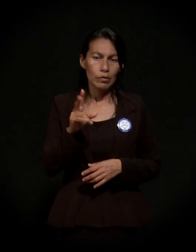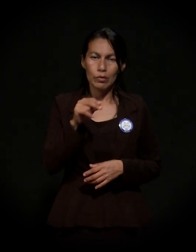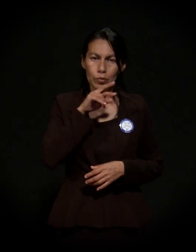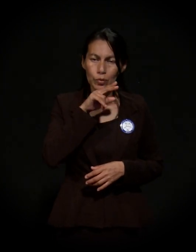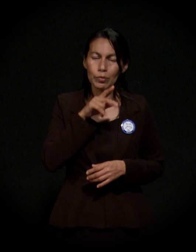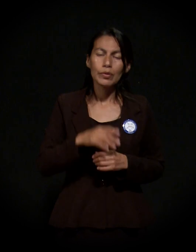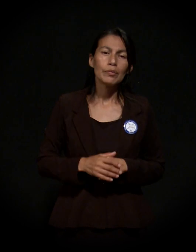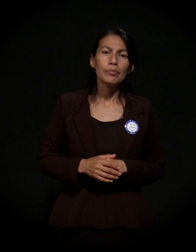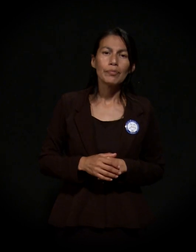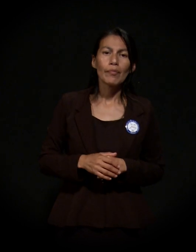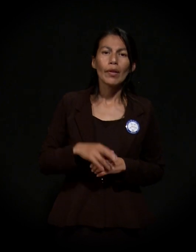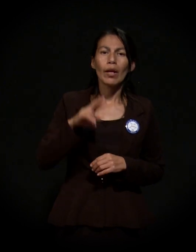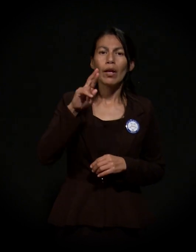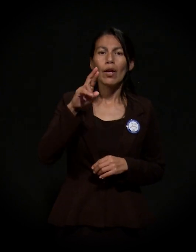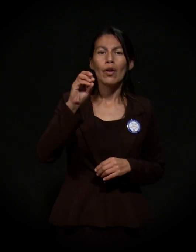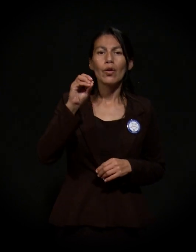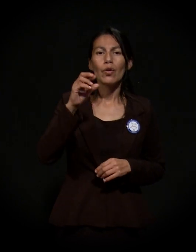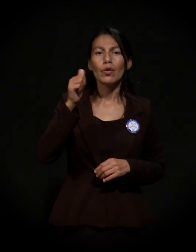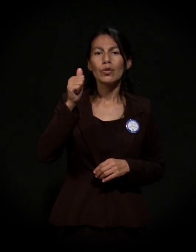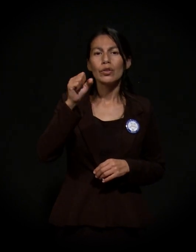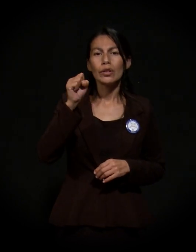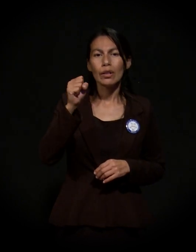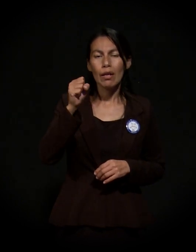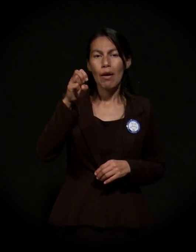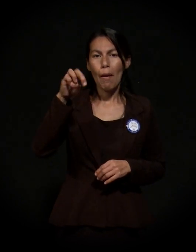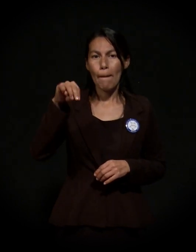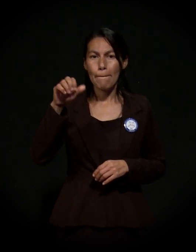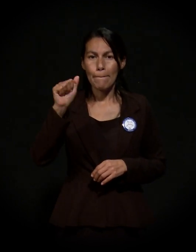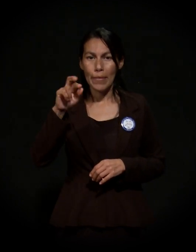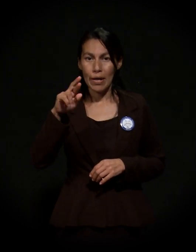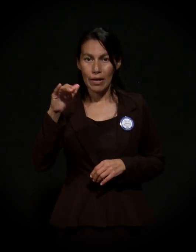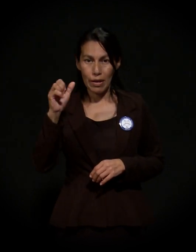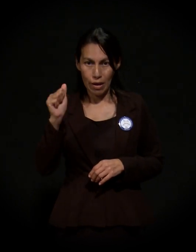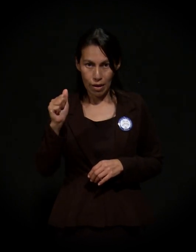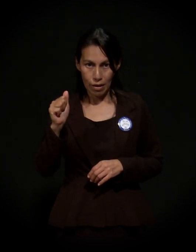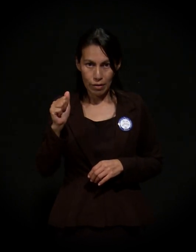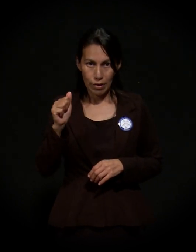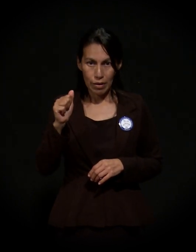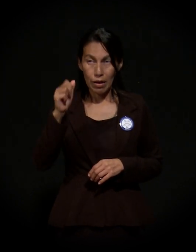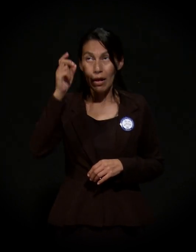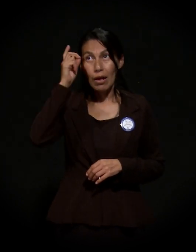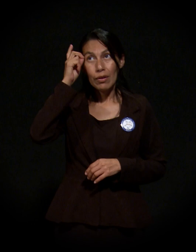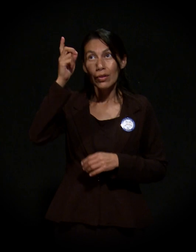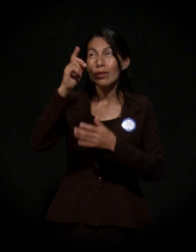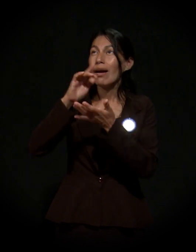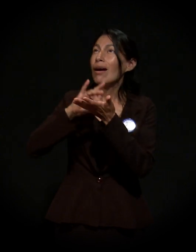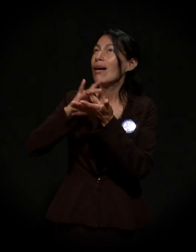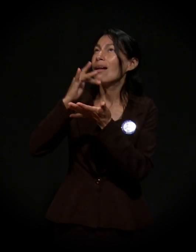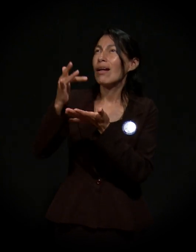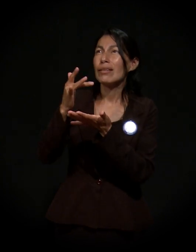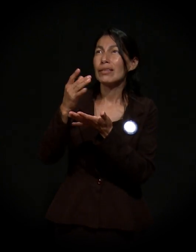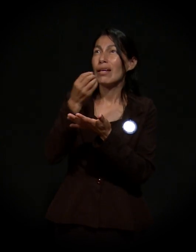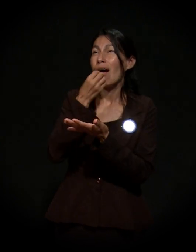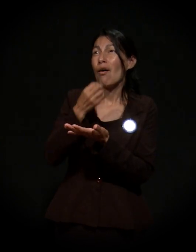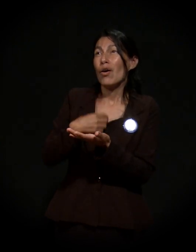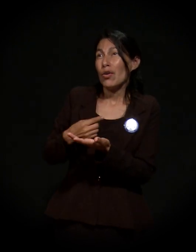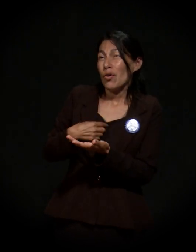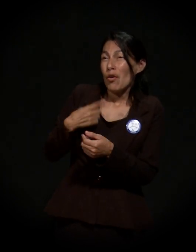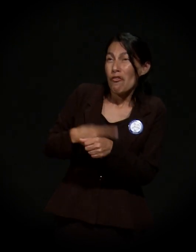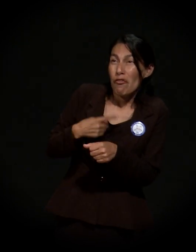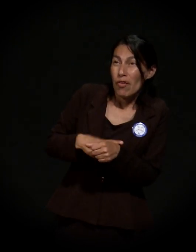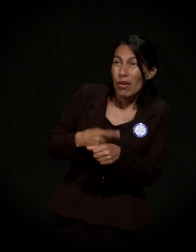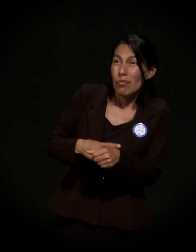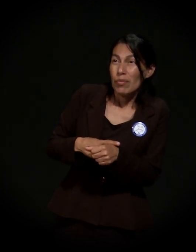joven Giovanni. Rosa María, agradezco a Dios que aunque enfermé, el Señor